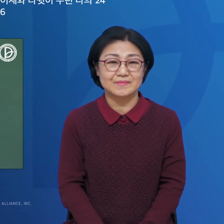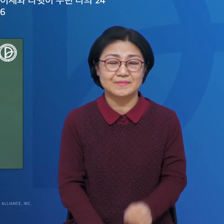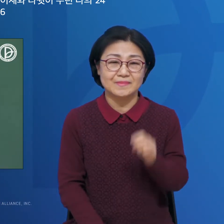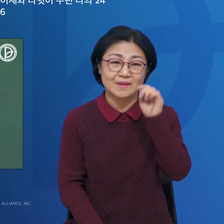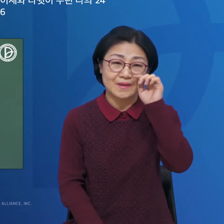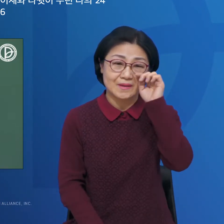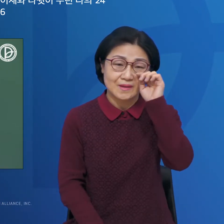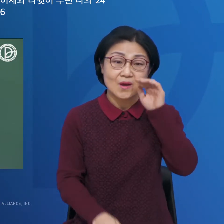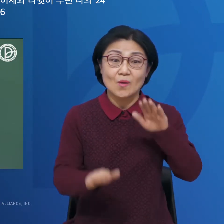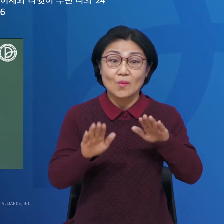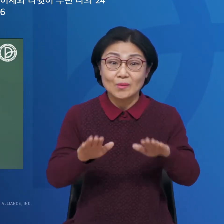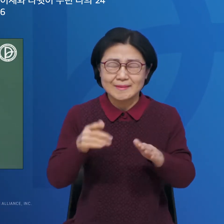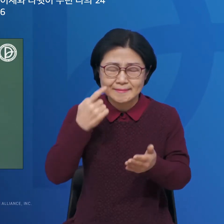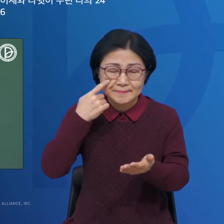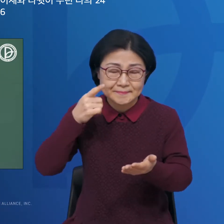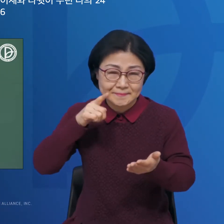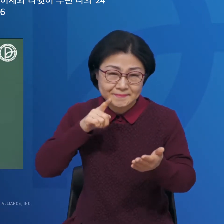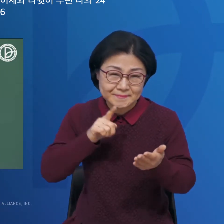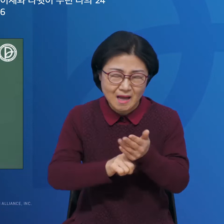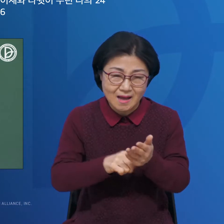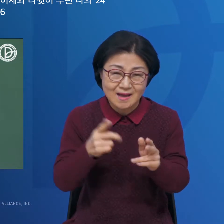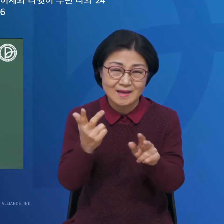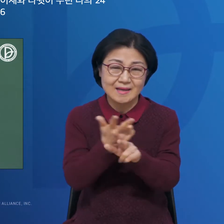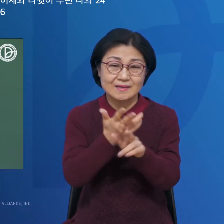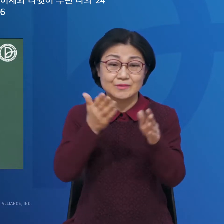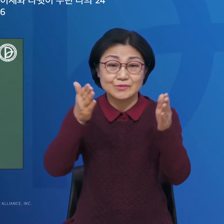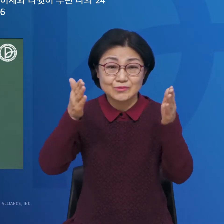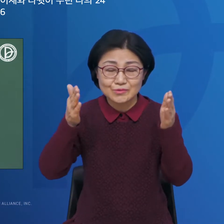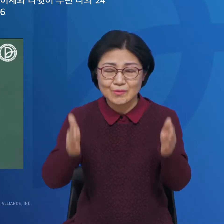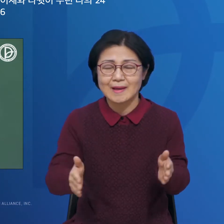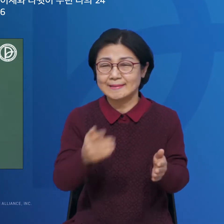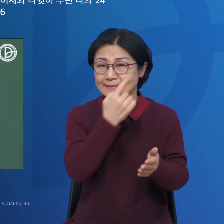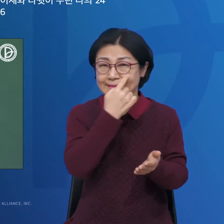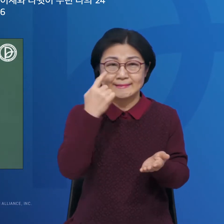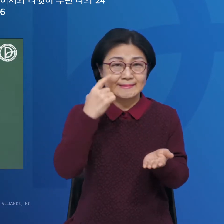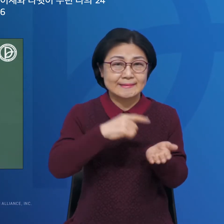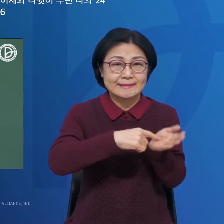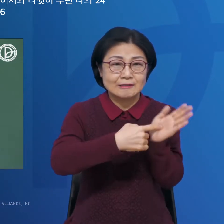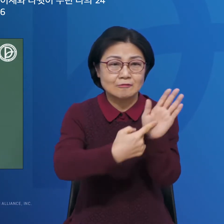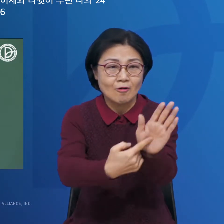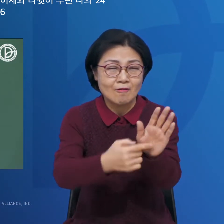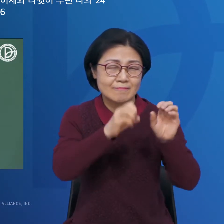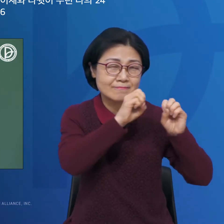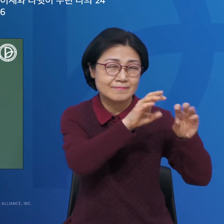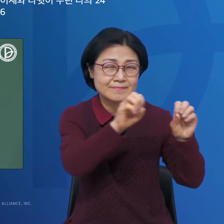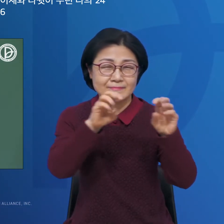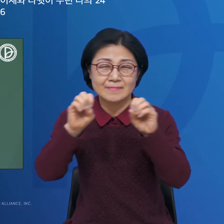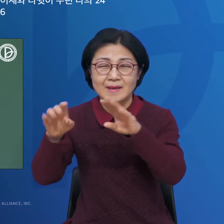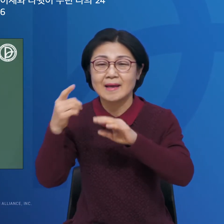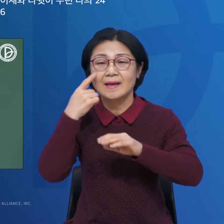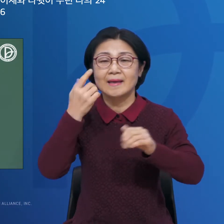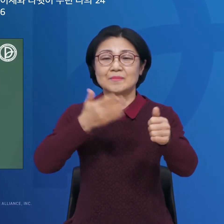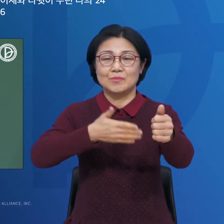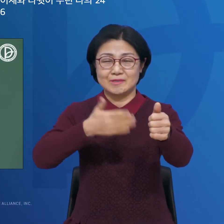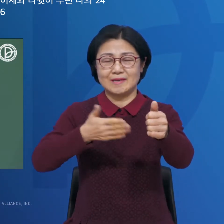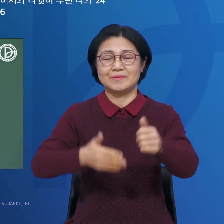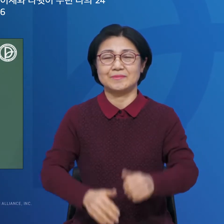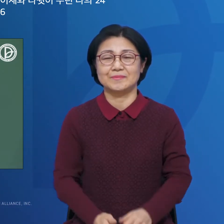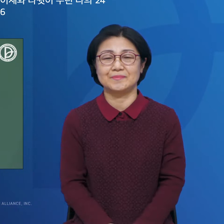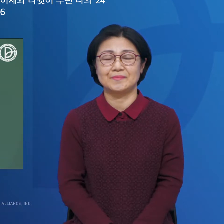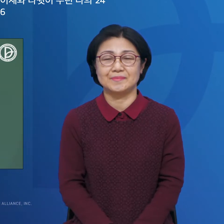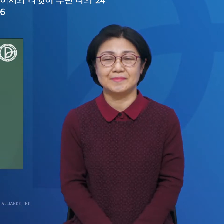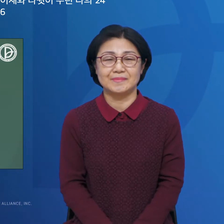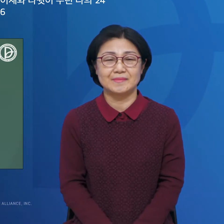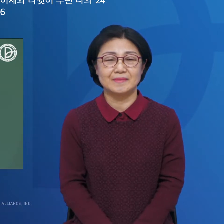찾고 여러분들이 한 주간 동안에 증거하고요. May you discover this today and then be able to go and testify of